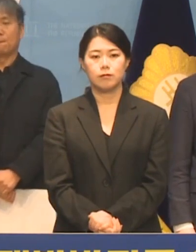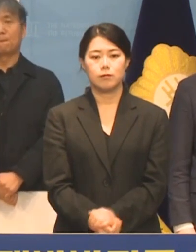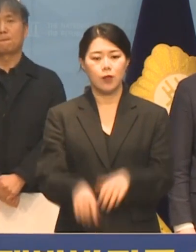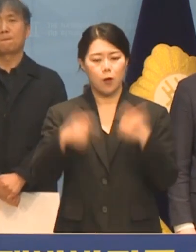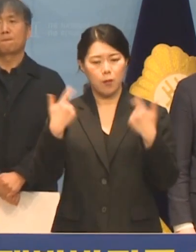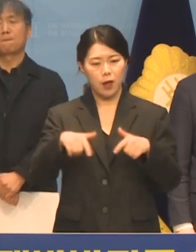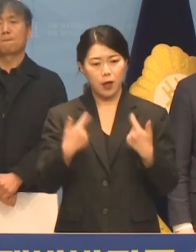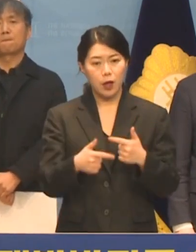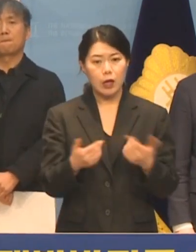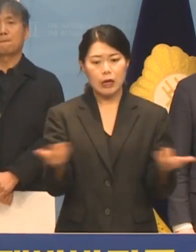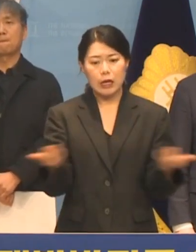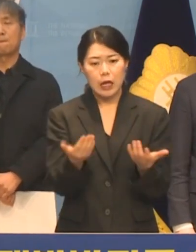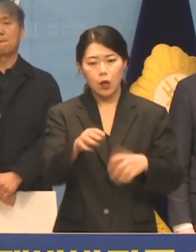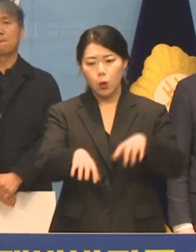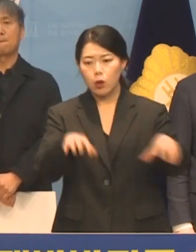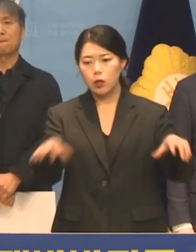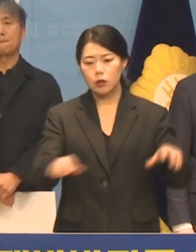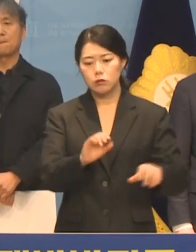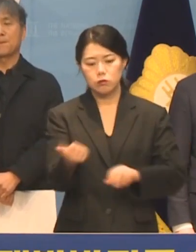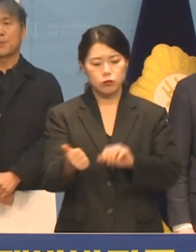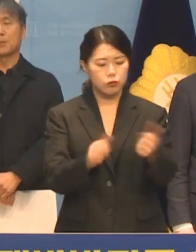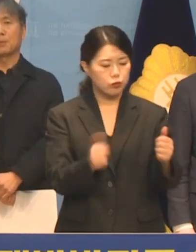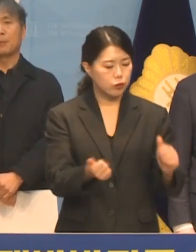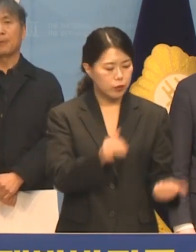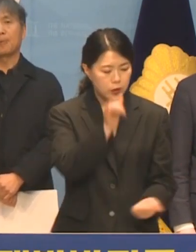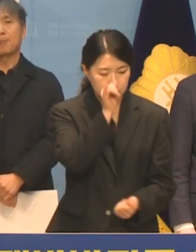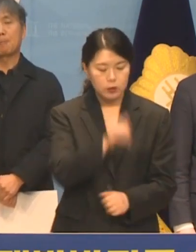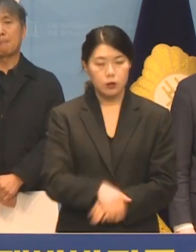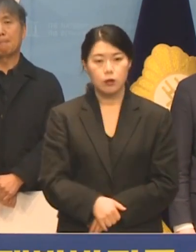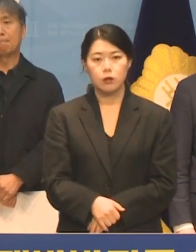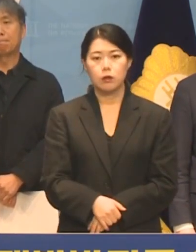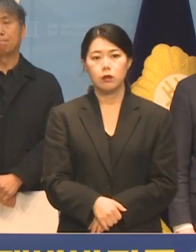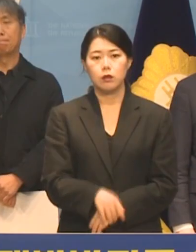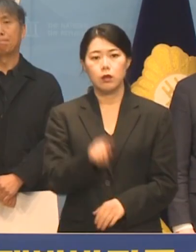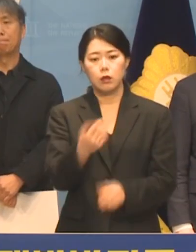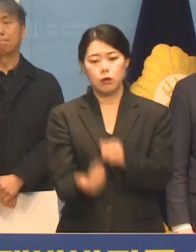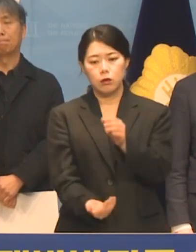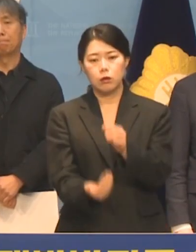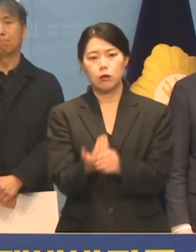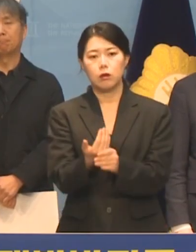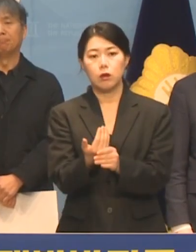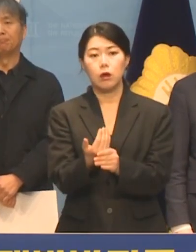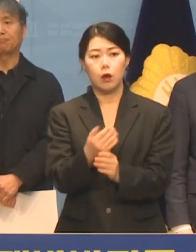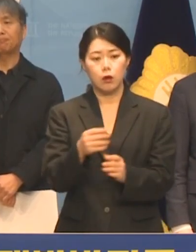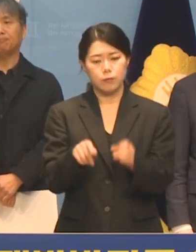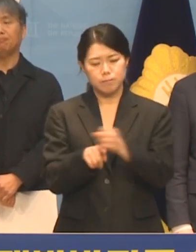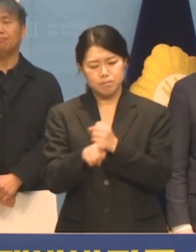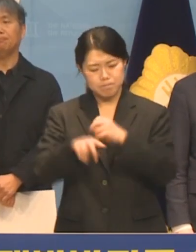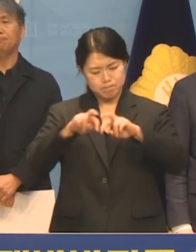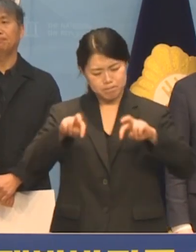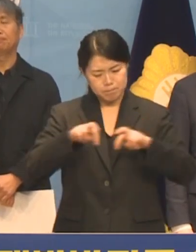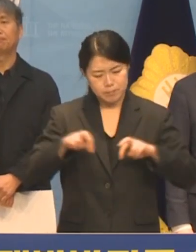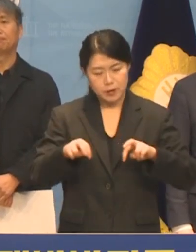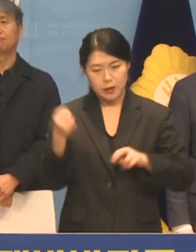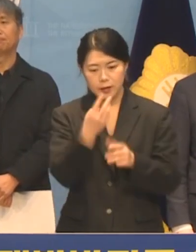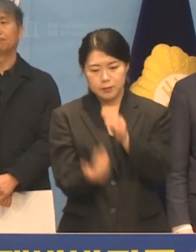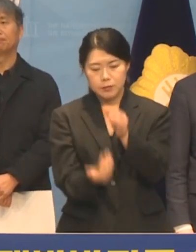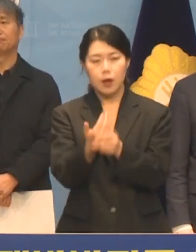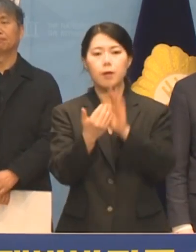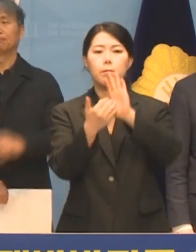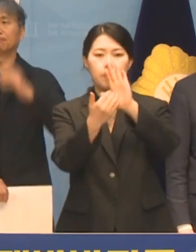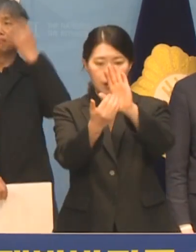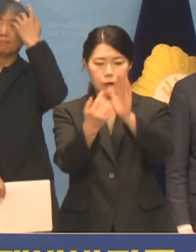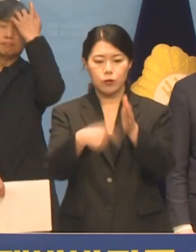매일 누군가 일터에서 목숨을 잃고 있습니다. 이런 비극의 원인을 규명하고 재발을 방지하기